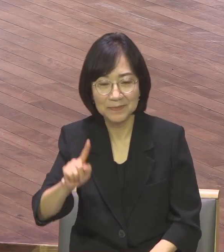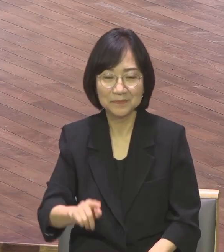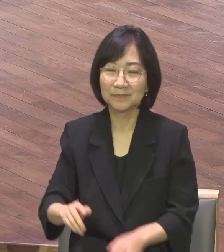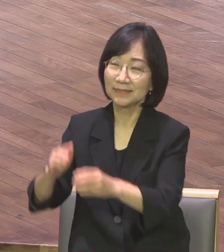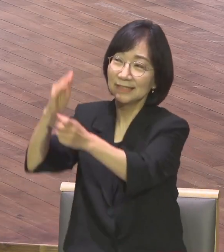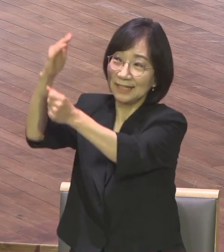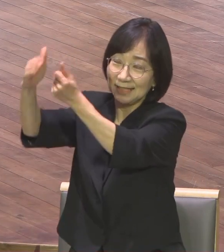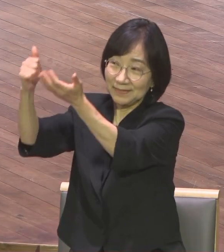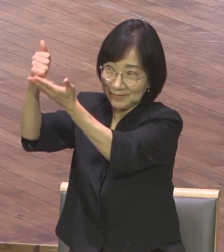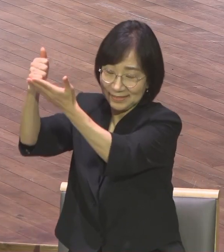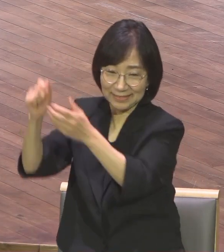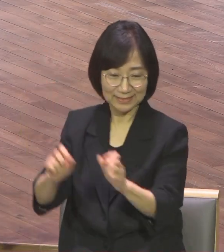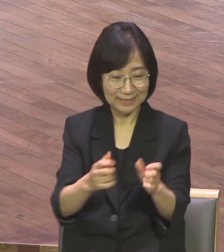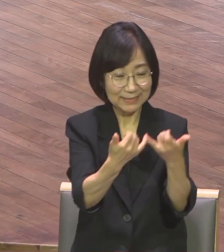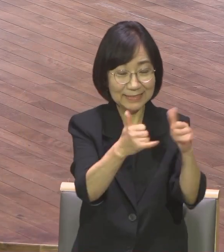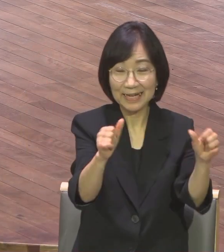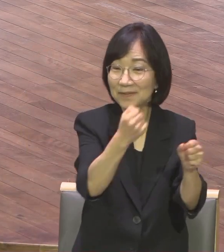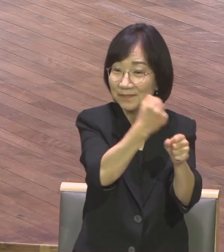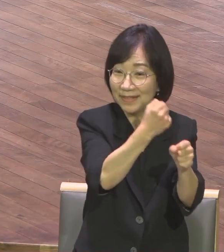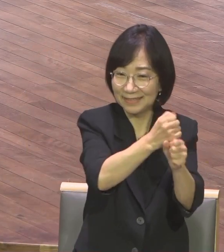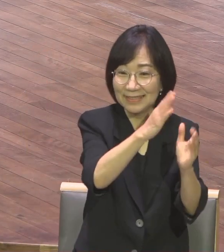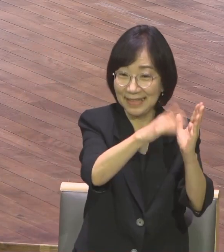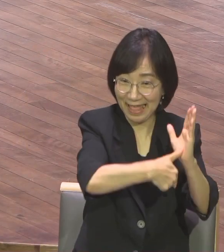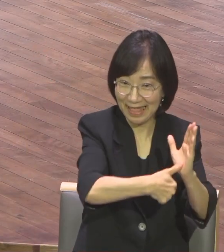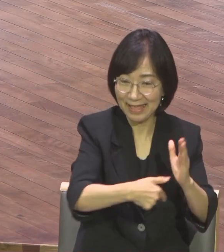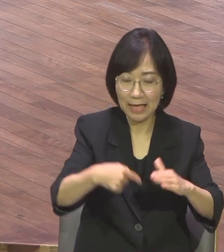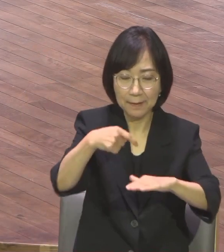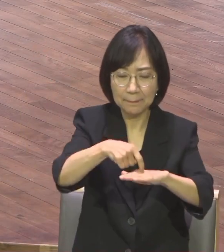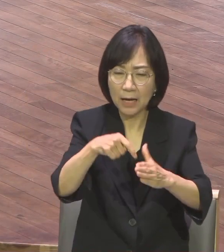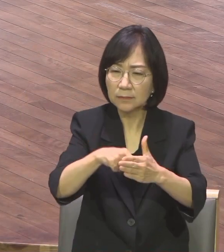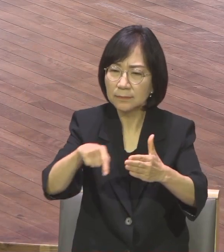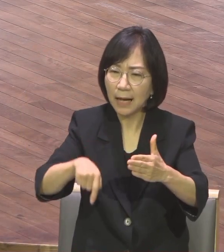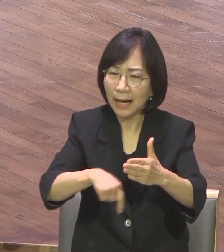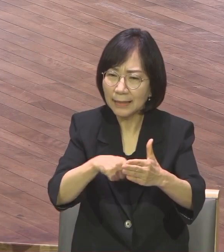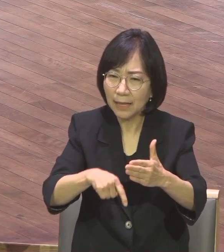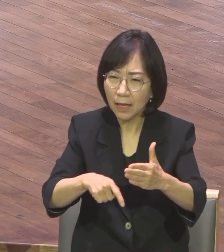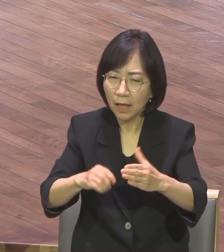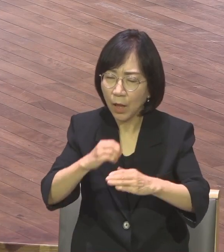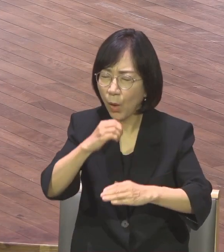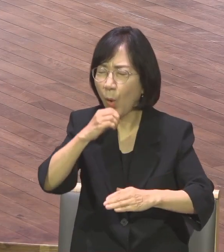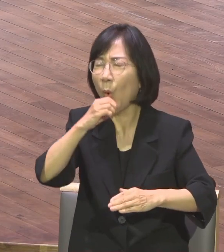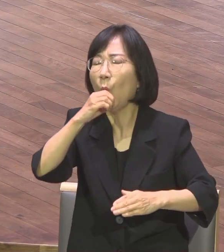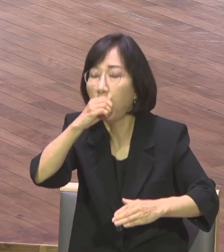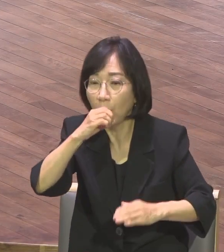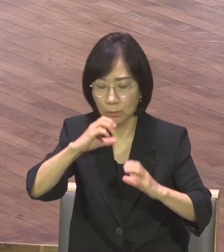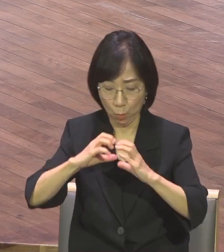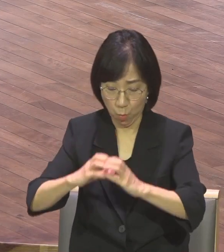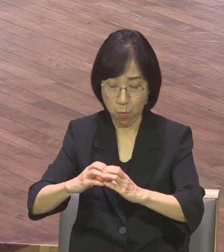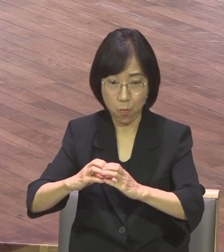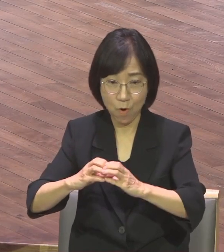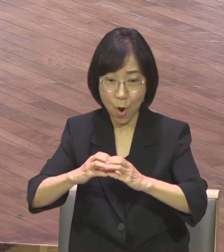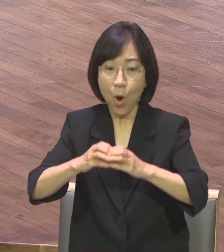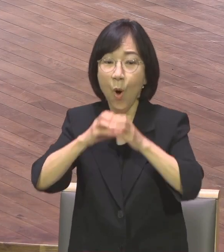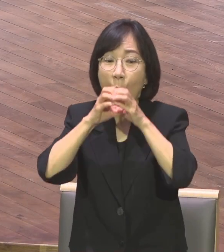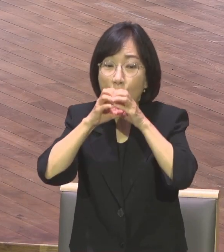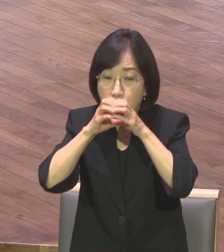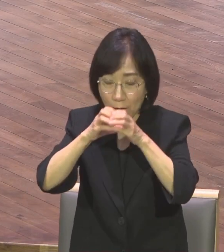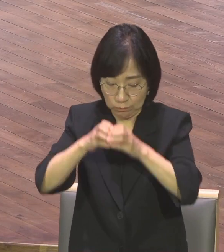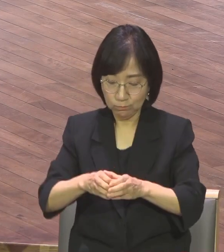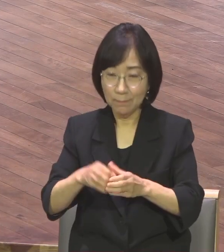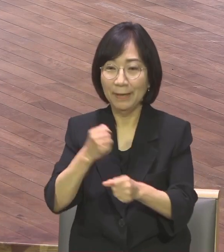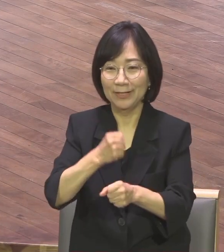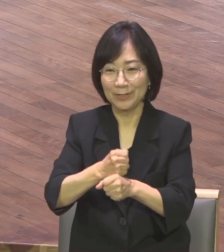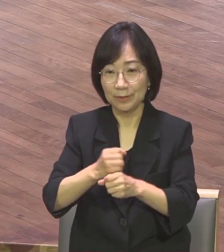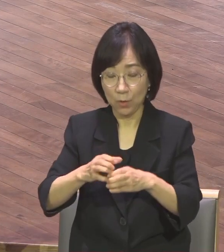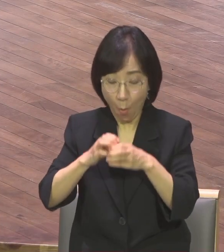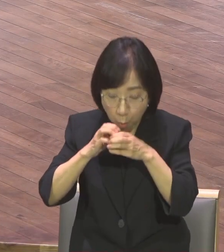하나님께서 인간의 마음속에 그 무엇으로도 채울 수 없는 공허, 빈 공간을 만들어